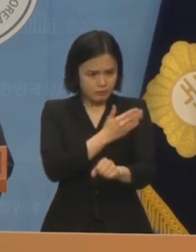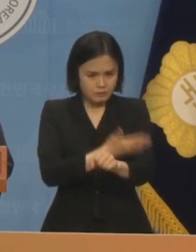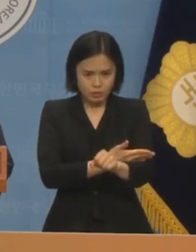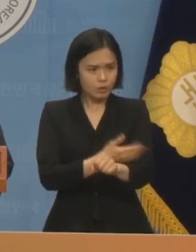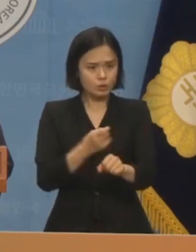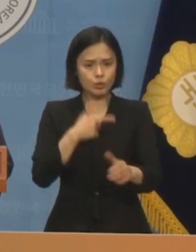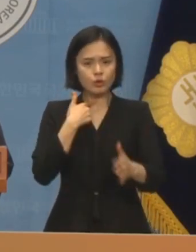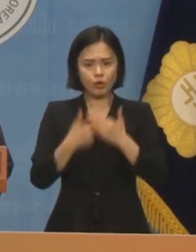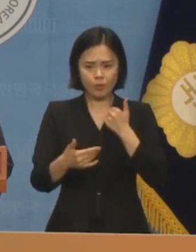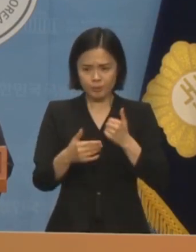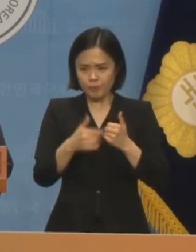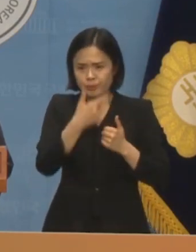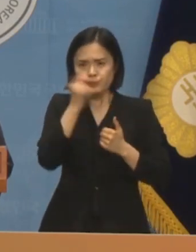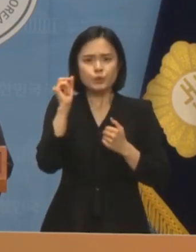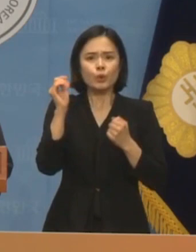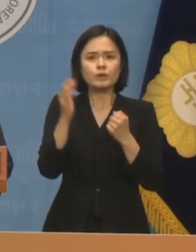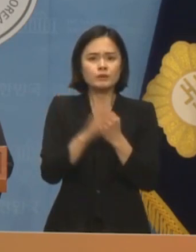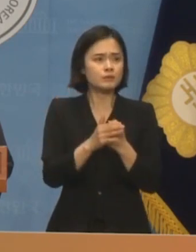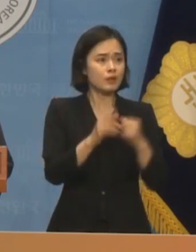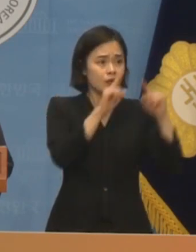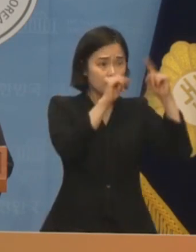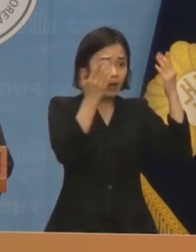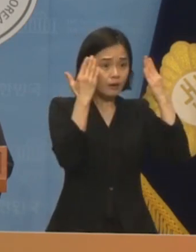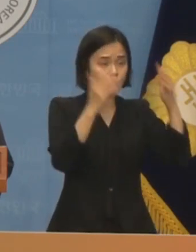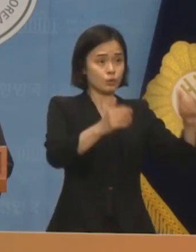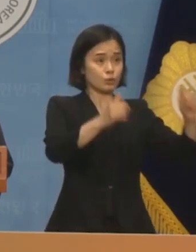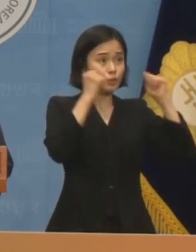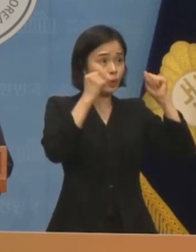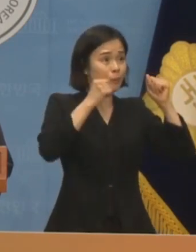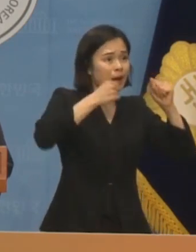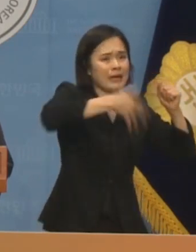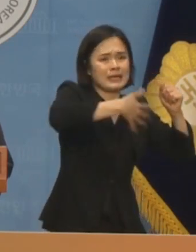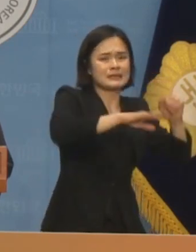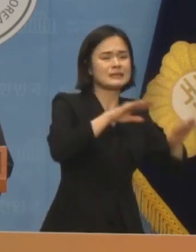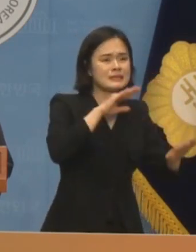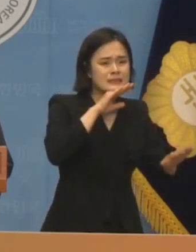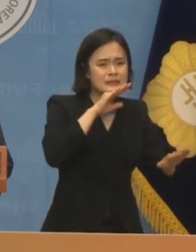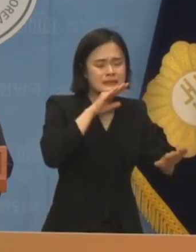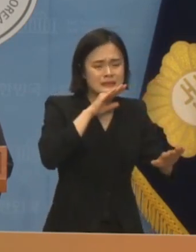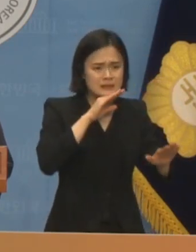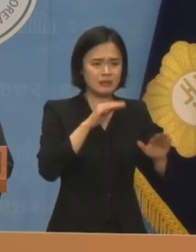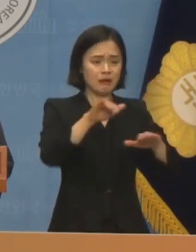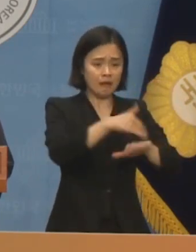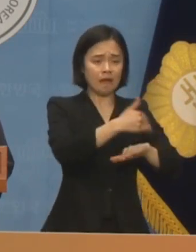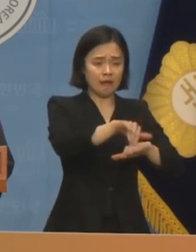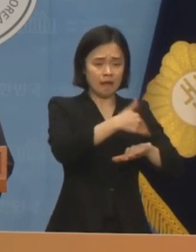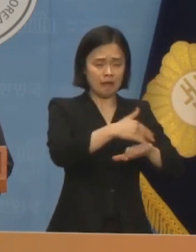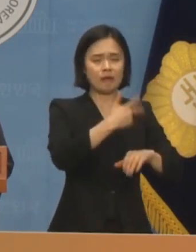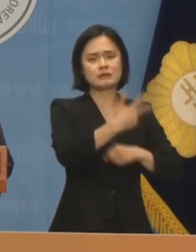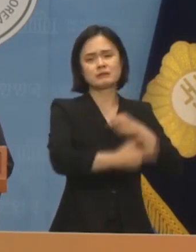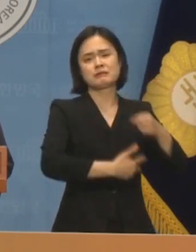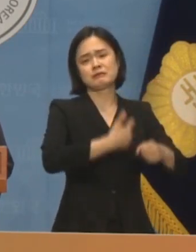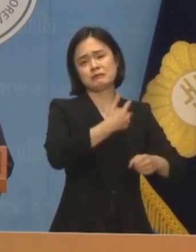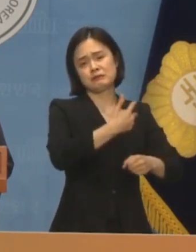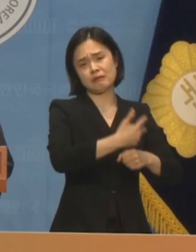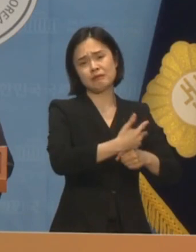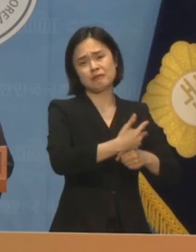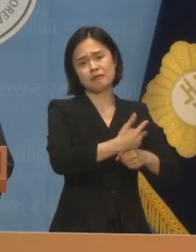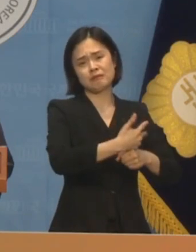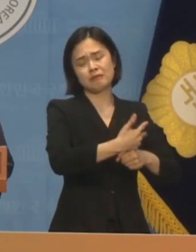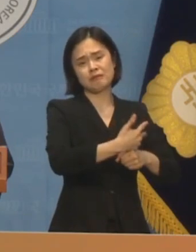쉽게 졸업을 결심하지 못하고 7년째 학교를 다니고 있습니다. 그리고 청년